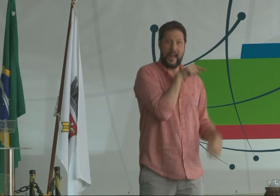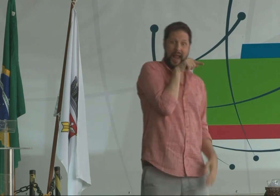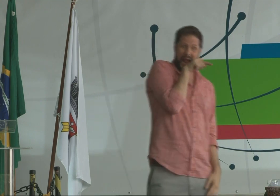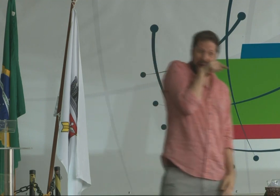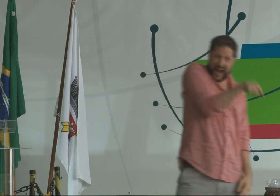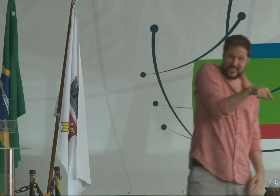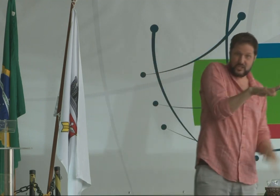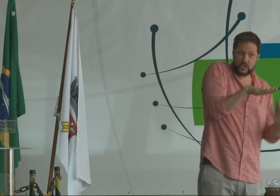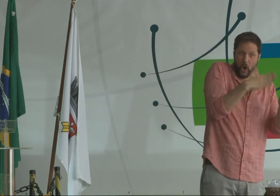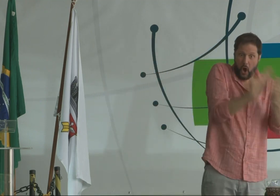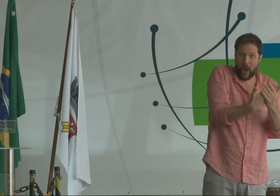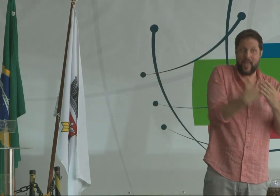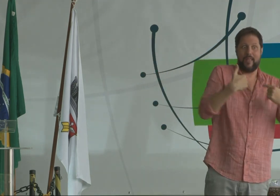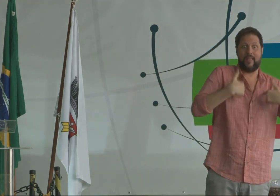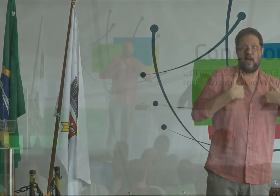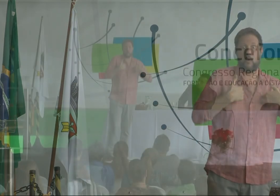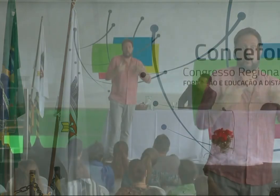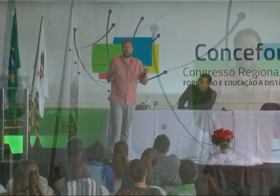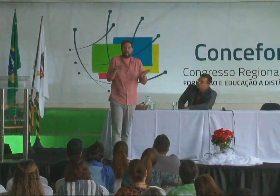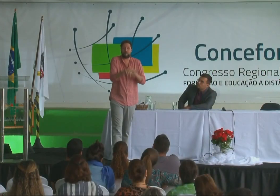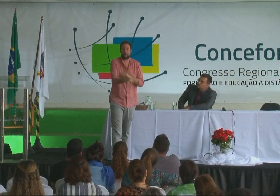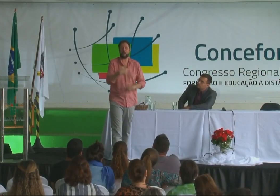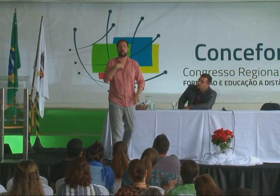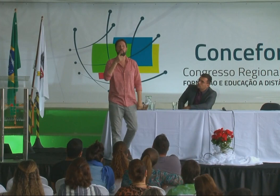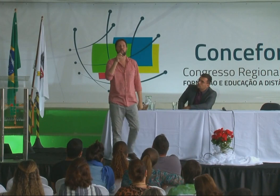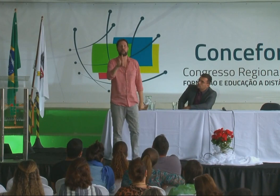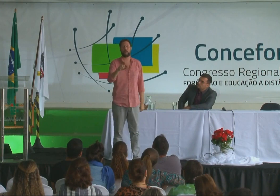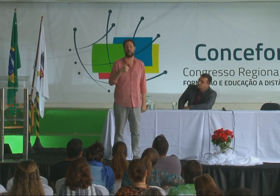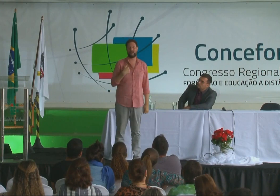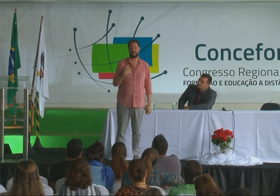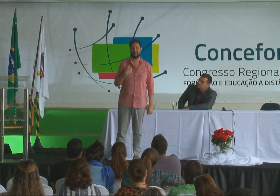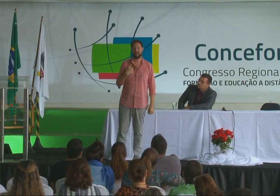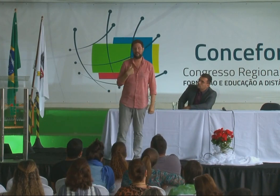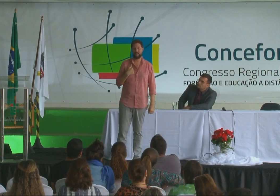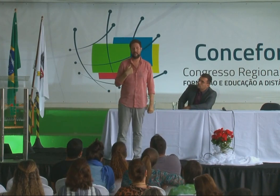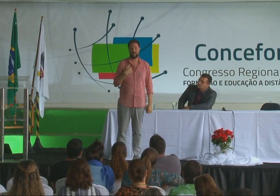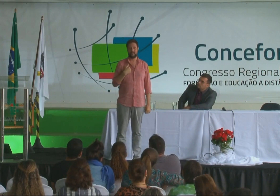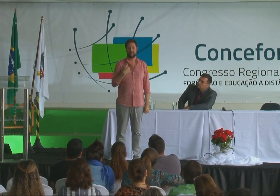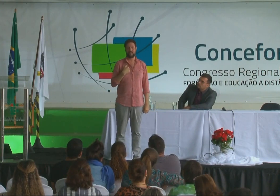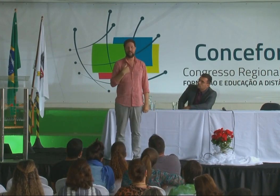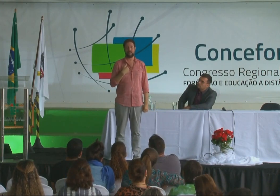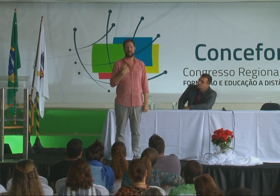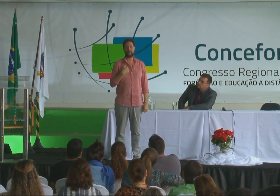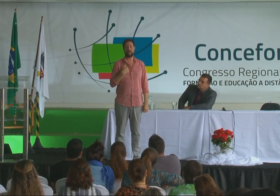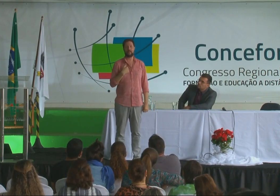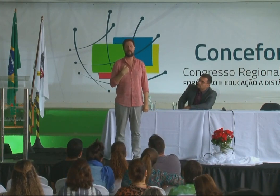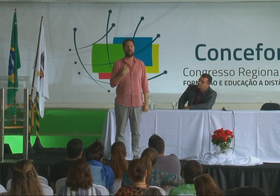E isso começou o processo de identificação cultural. e agora eu sou formada, um doutor.